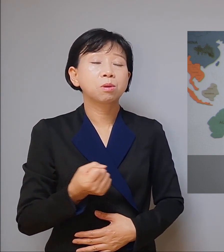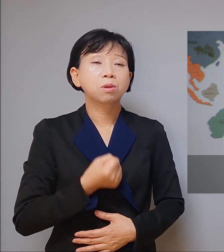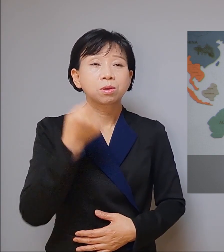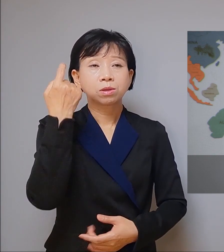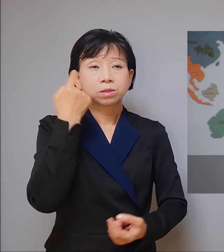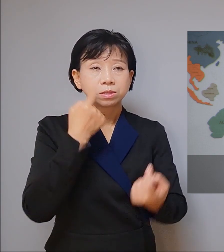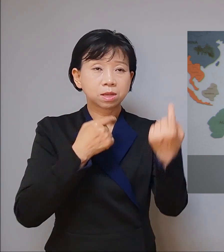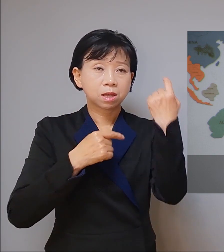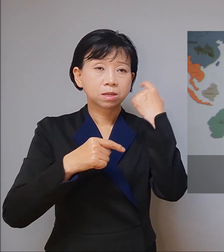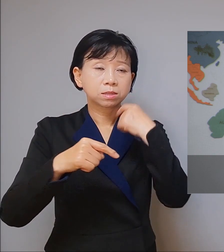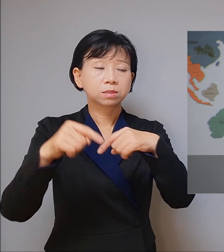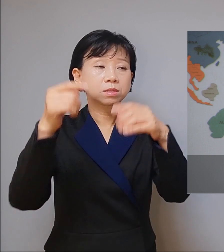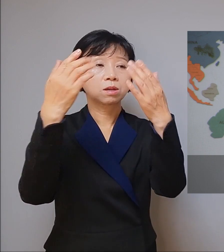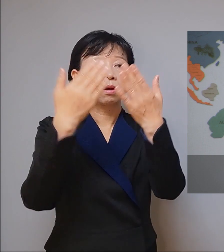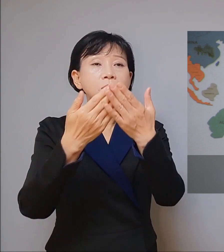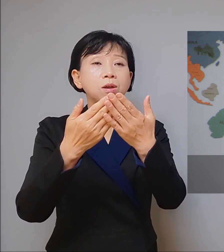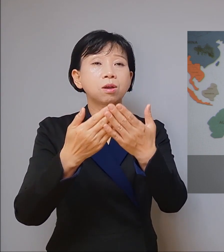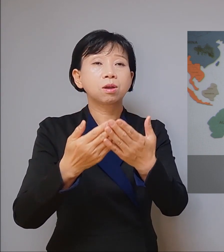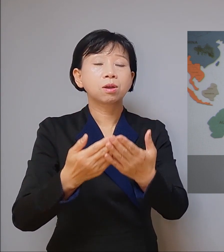손길로